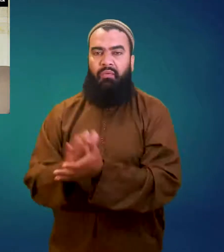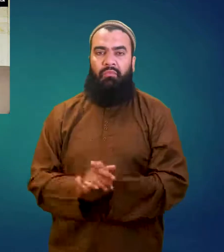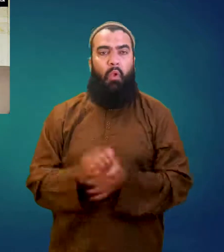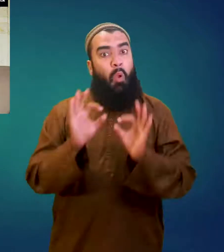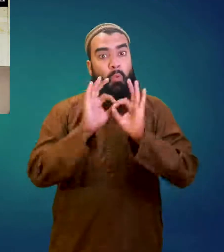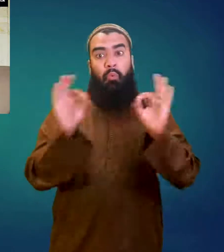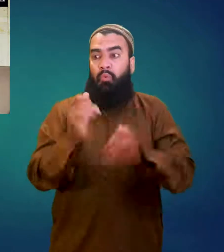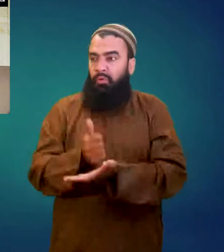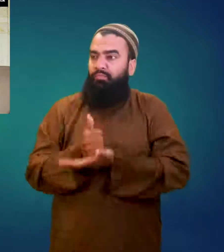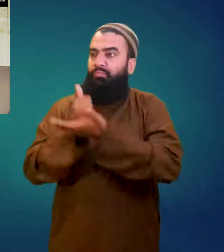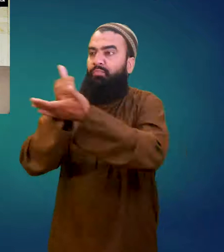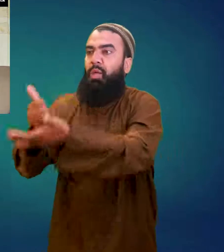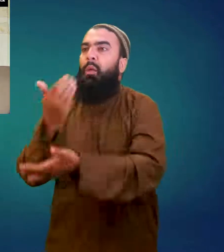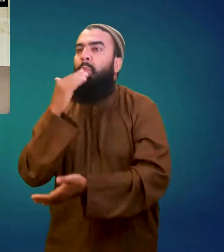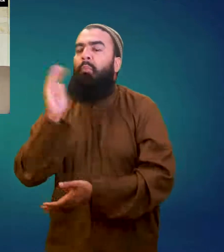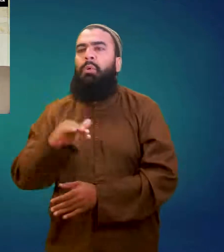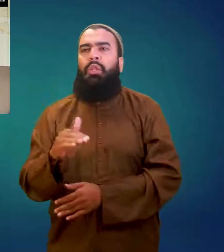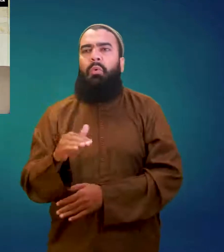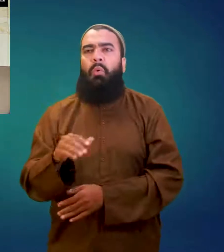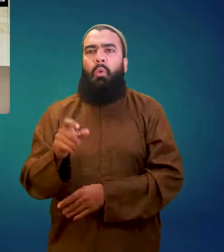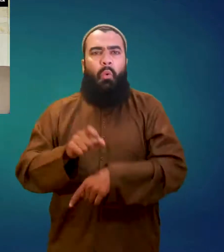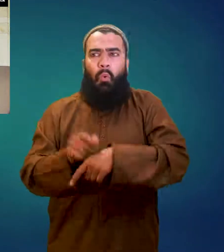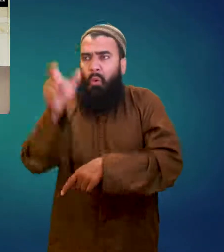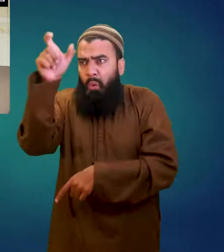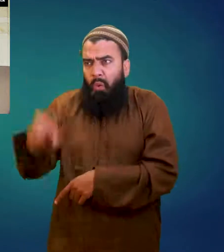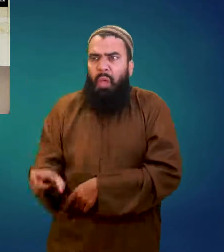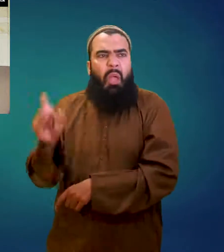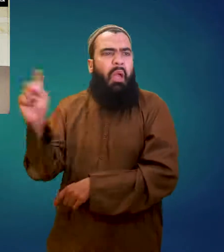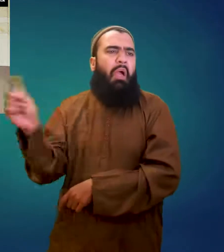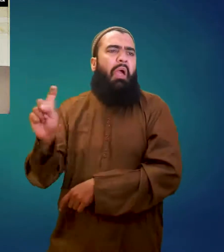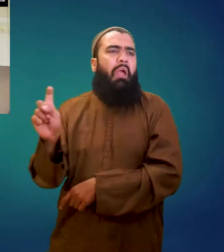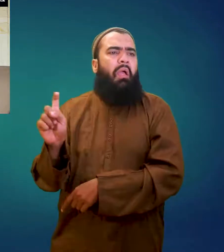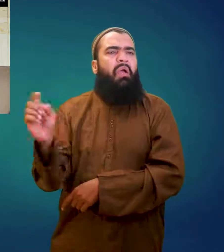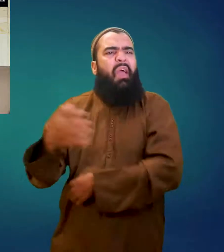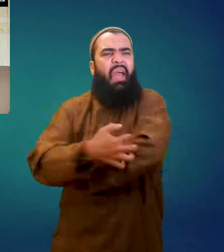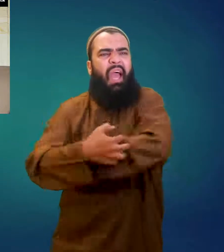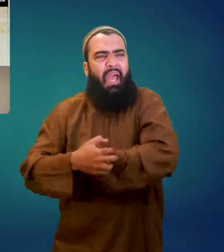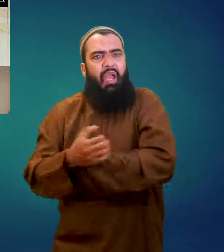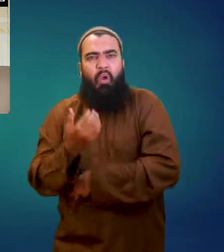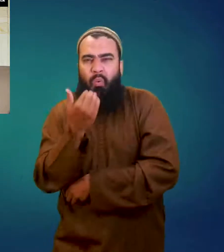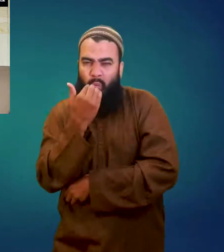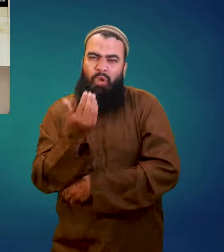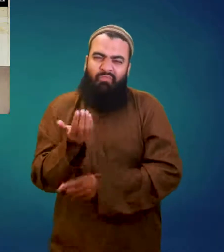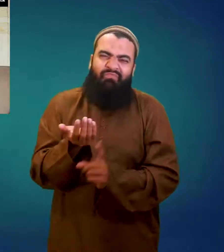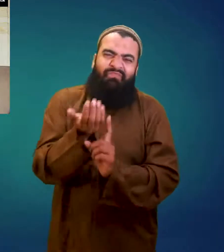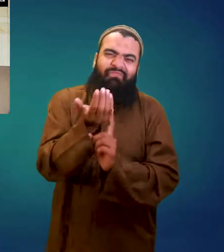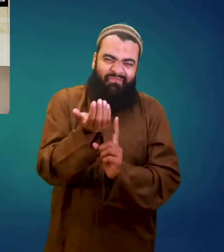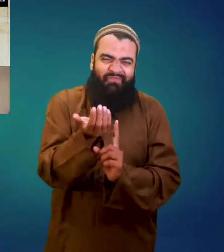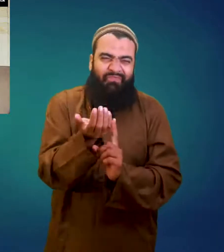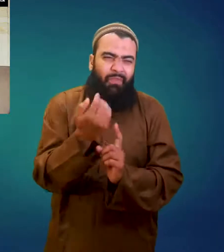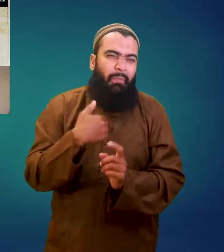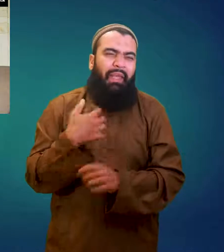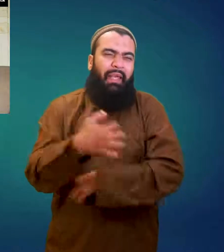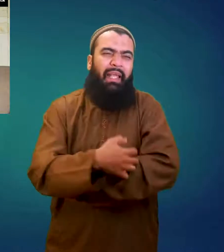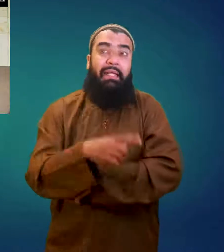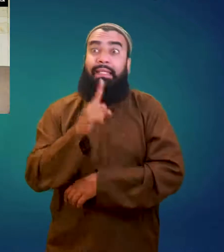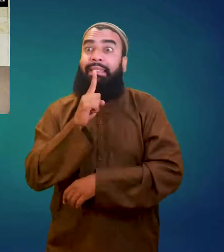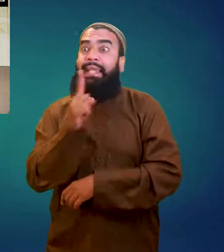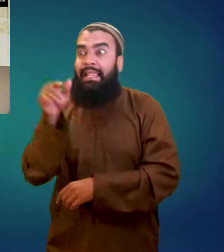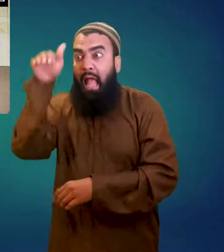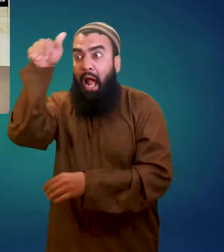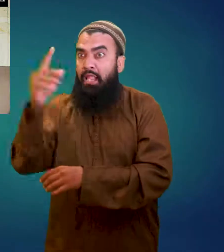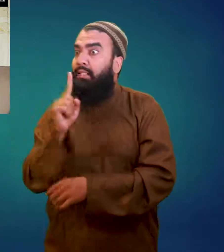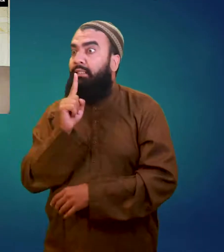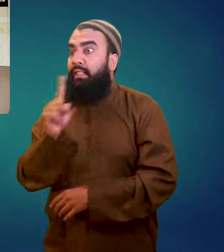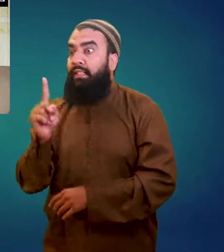کرتے ہیں۔ سائل فرمایا گیا کہ وہ آدمی جو اپنی ضرورت اور حاجت کے لیے سوال کرے اور